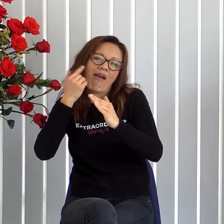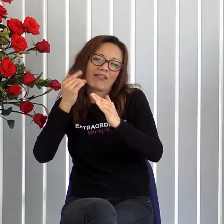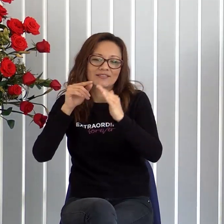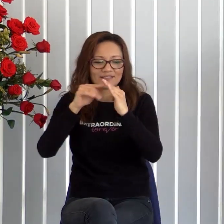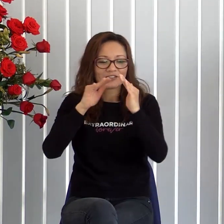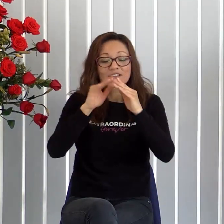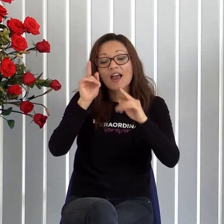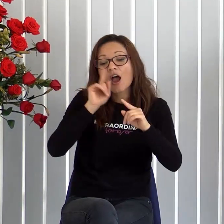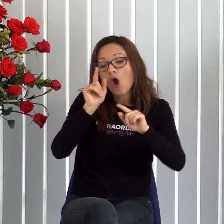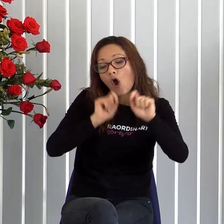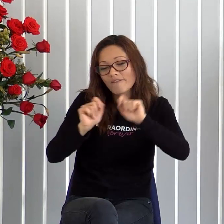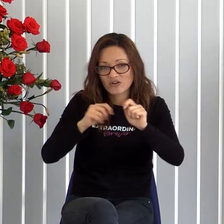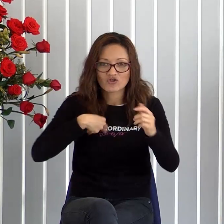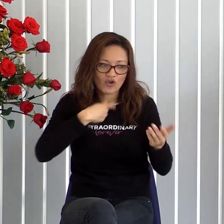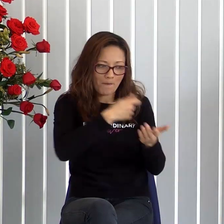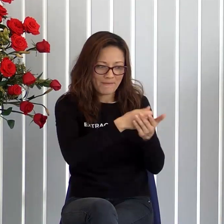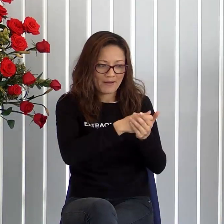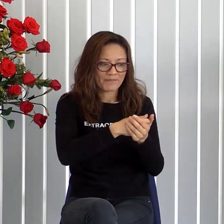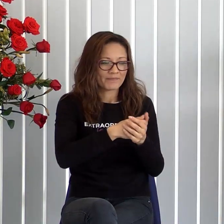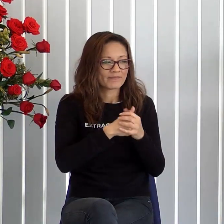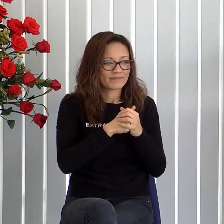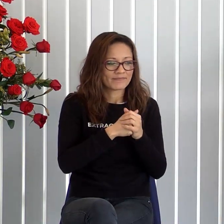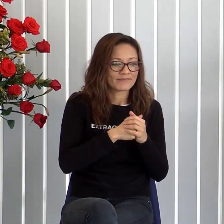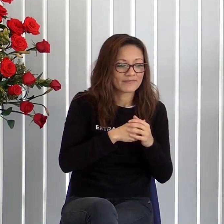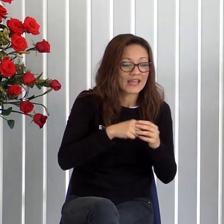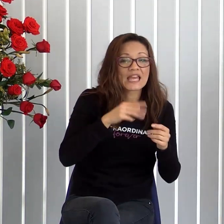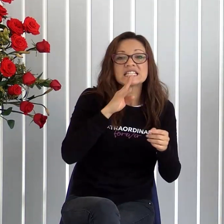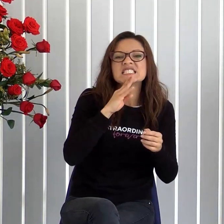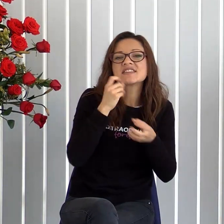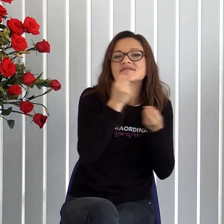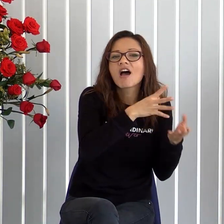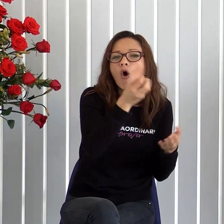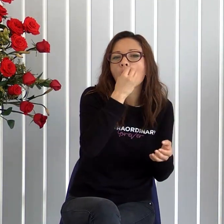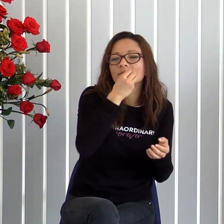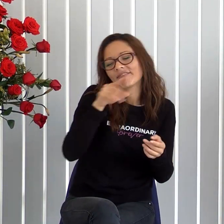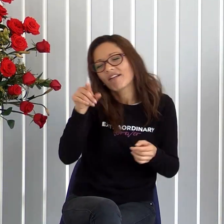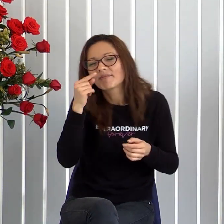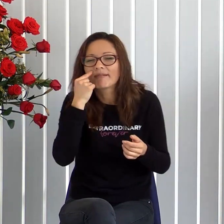¿Y quién le da el alimento para que el chino pueda? El papá.